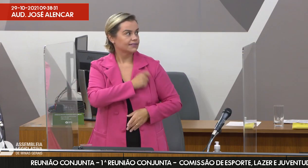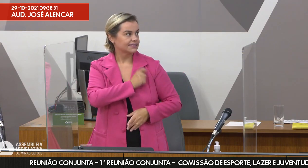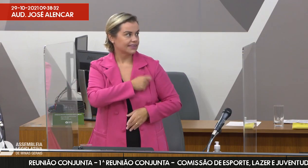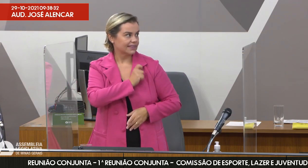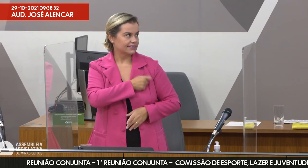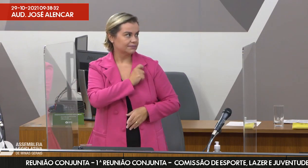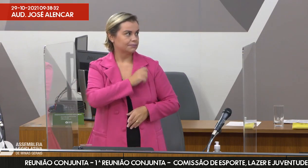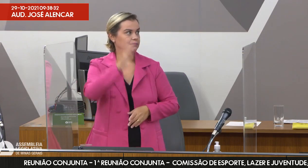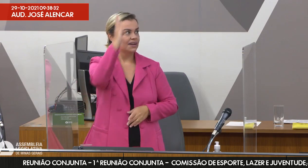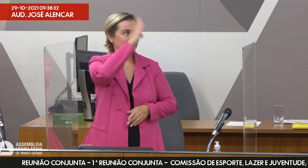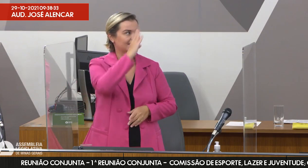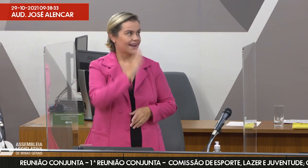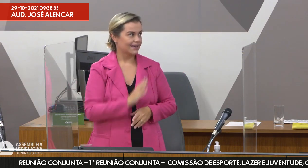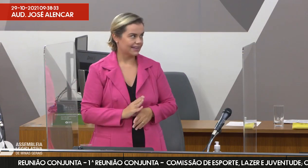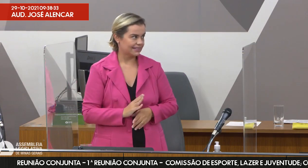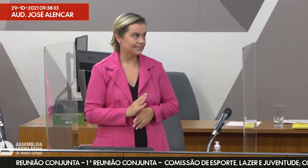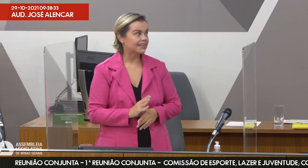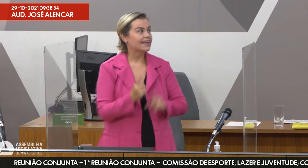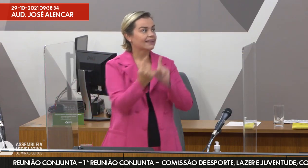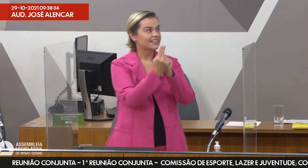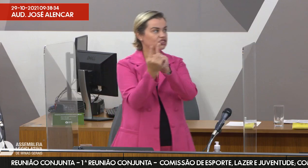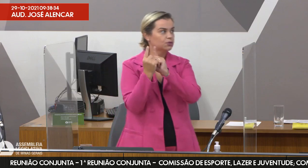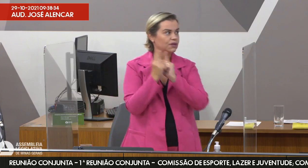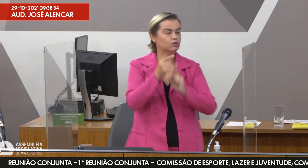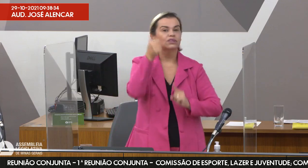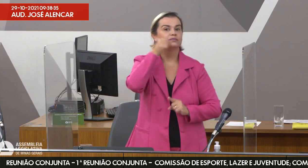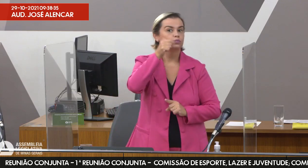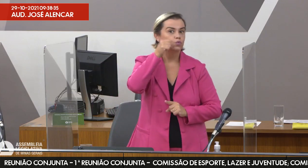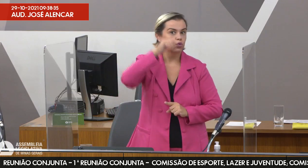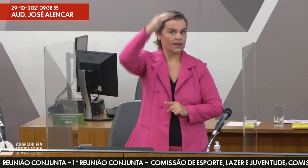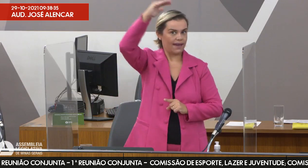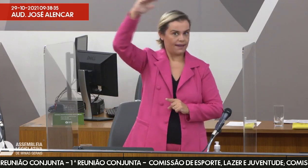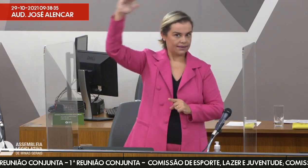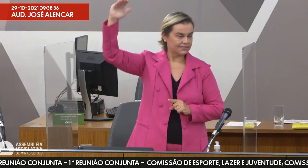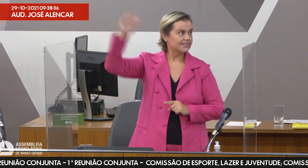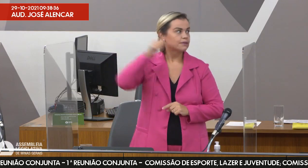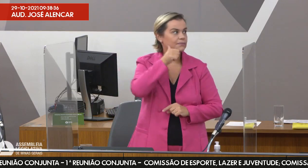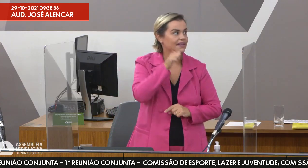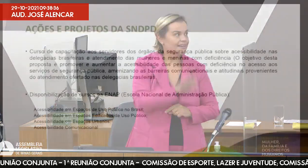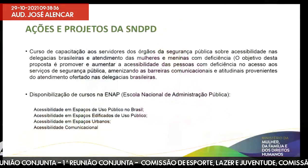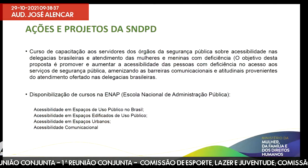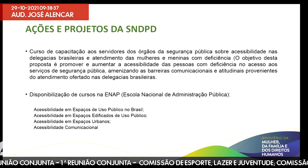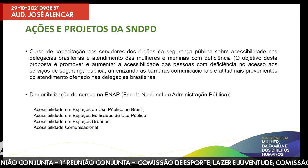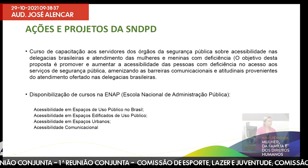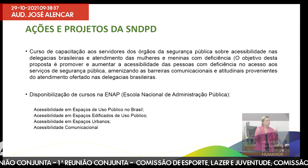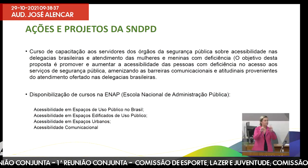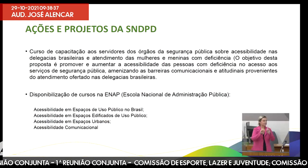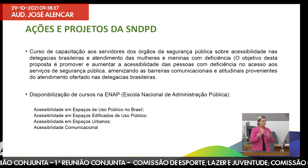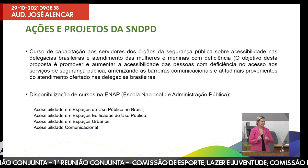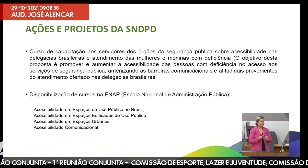nas delegacias brasileiras, o atendimento das mulheres e meninas com deficiência.